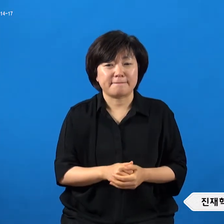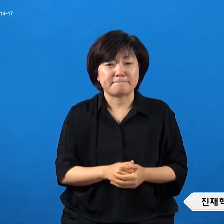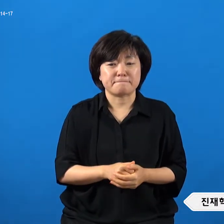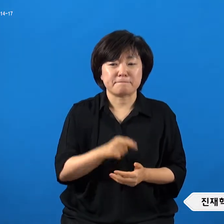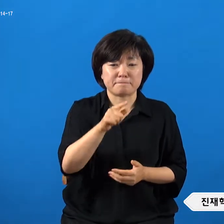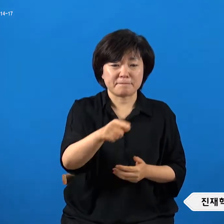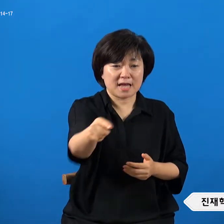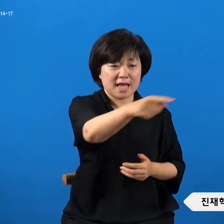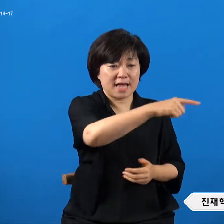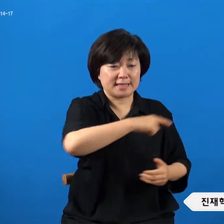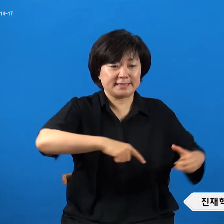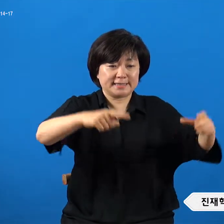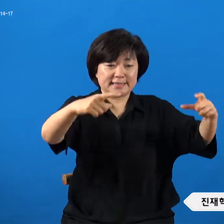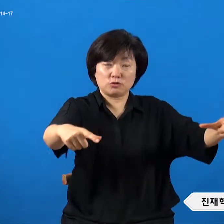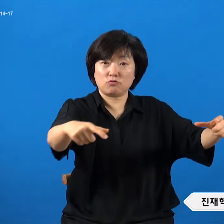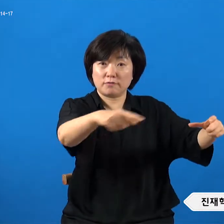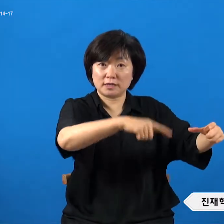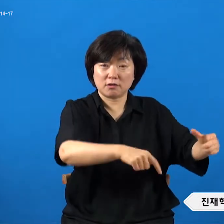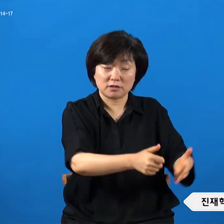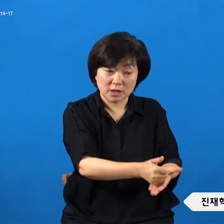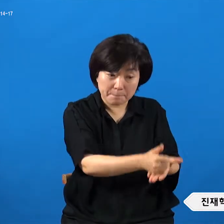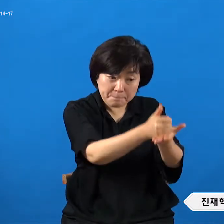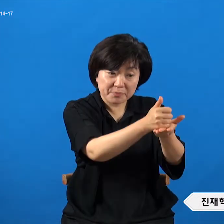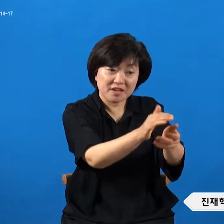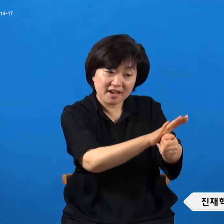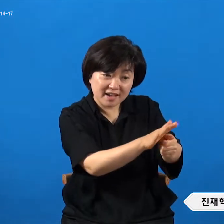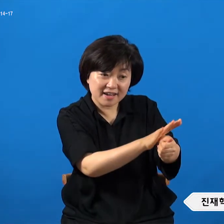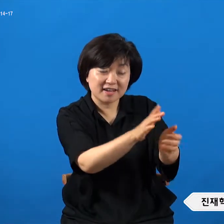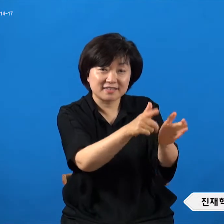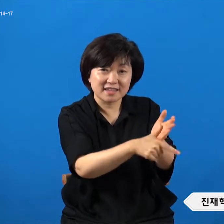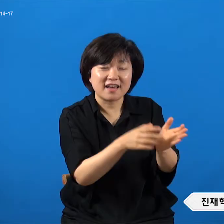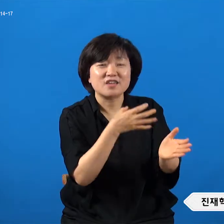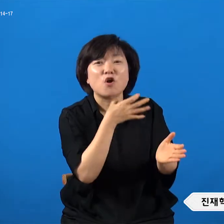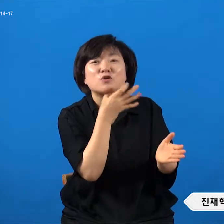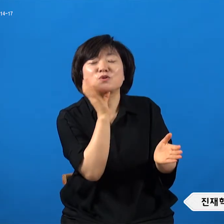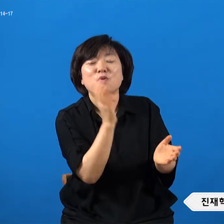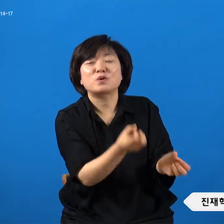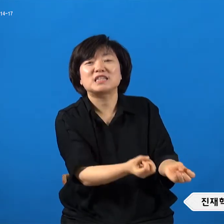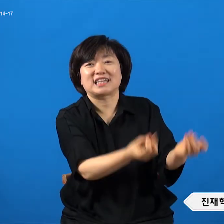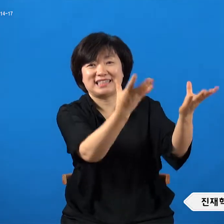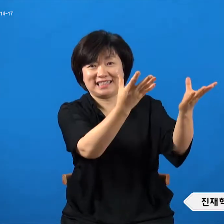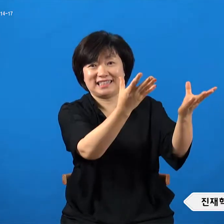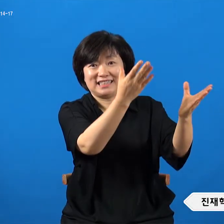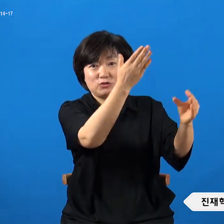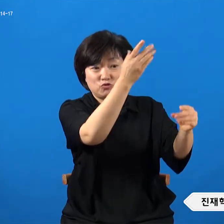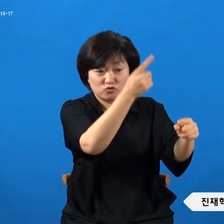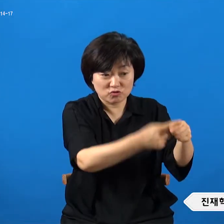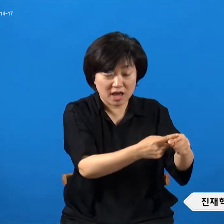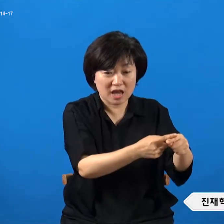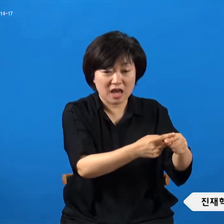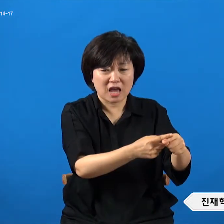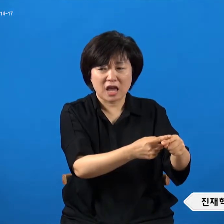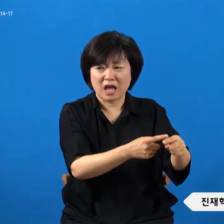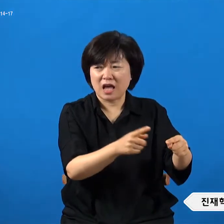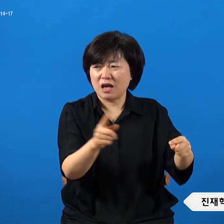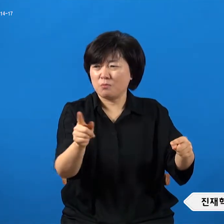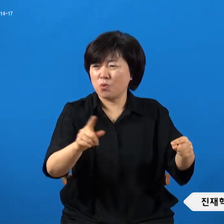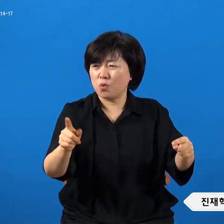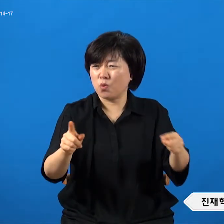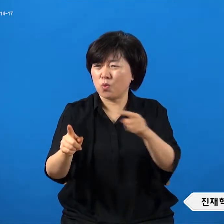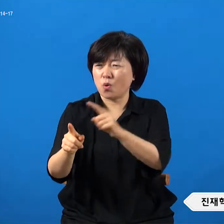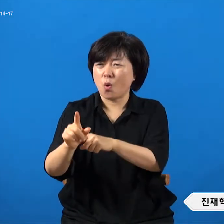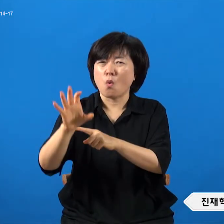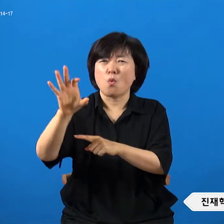베프티스트의 한 지구에서 섬김 가운데 경로 잔치 중에 그만 무엇이 잘못되었는지